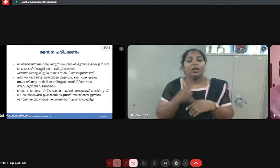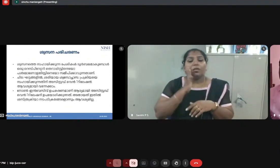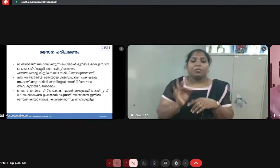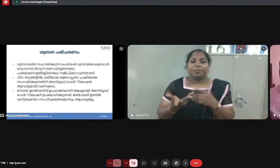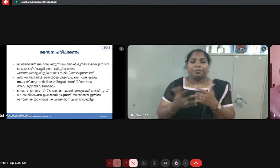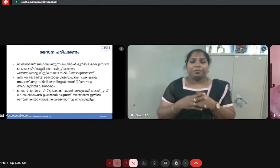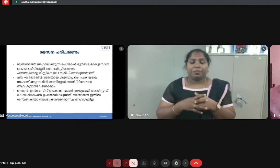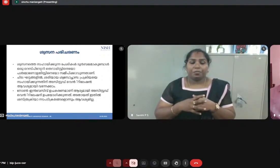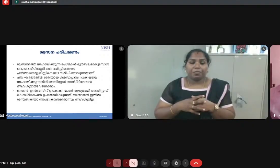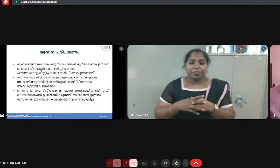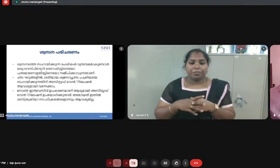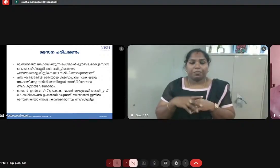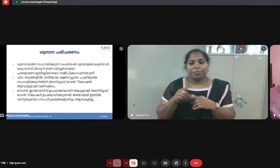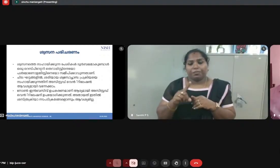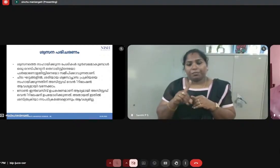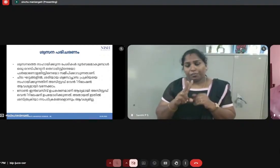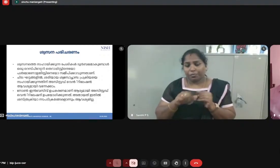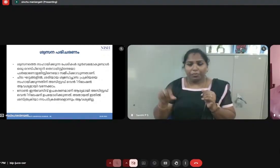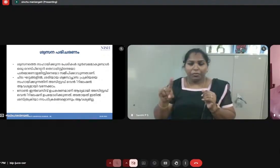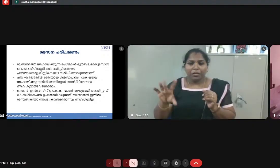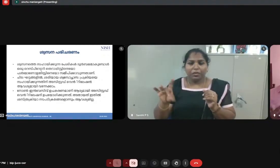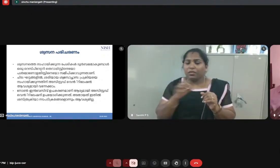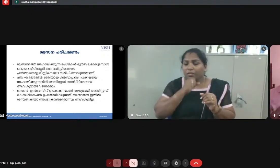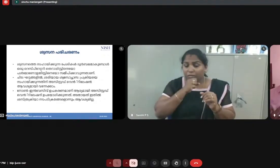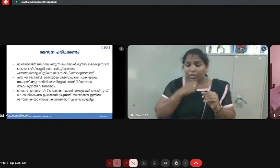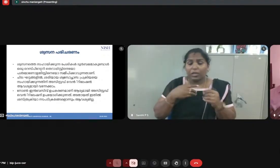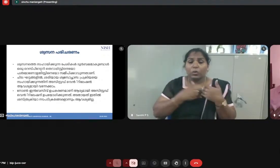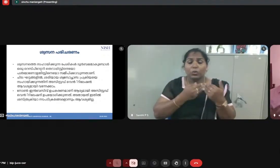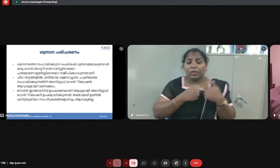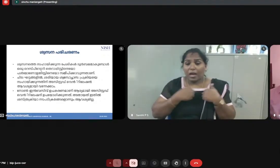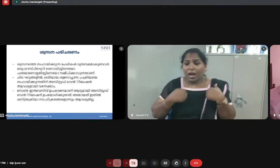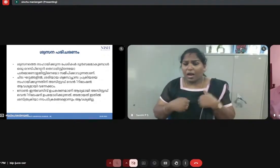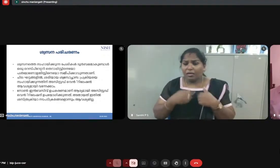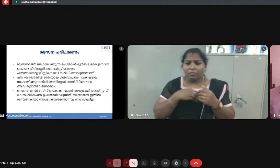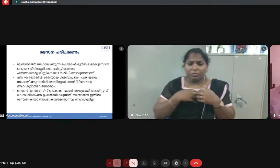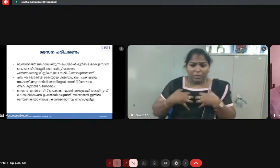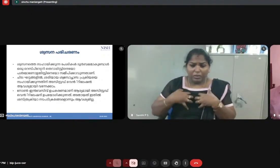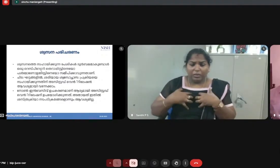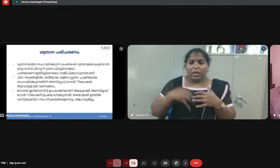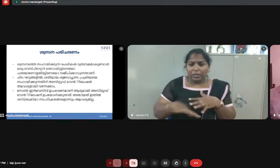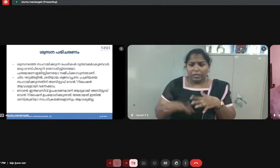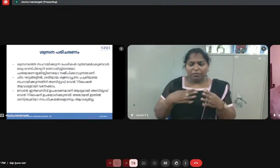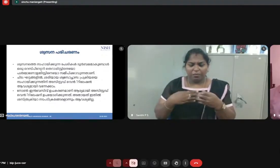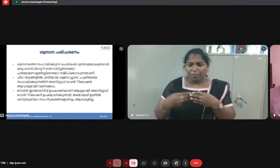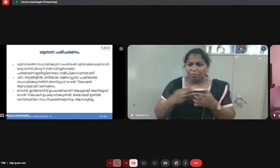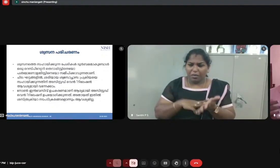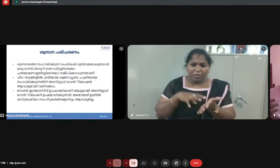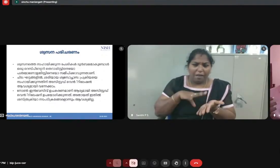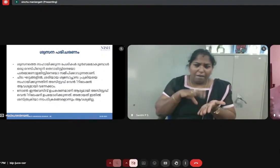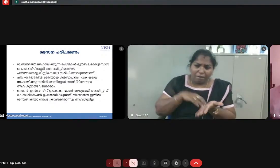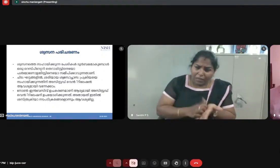നമുക്കൊരു 12 മുതൽ 15 വയസ്സാകുമ്പോൾ ഇവരുടെ നെഞ്ചിലെ മസിലുകളുടെ ബലക്കുറവ് വരുമ്പോൾ ശ്വാസം എടുക്കാനുള്ള ബുദ്ധിമുട്ട് വരും. അപ്പൊ